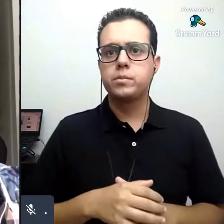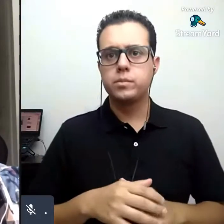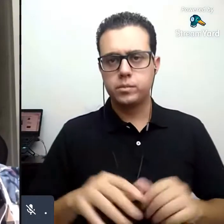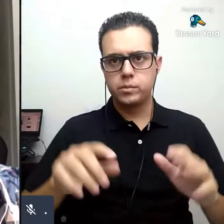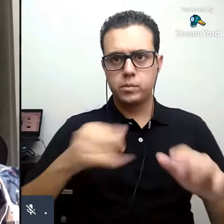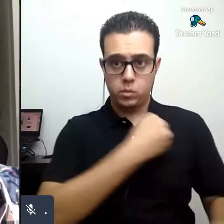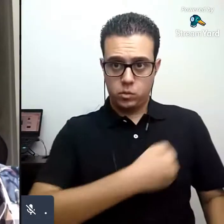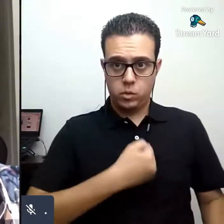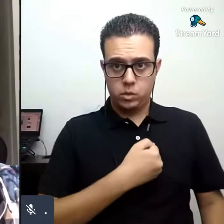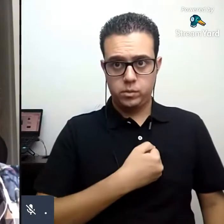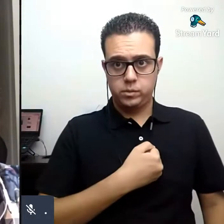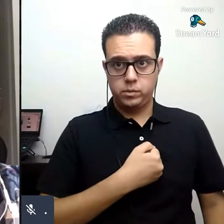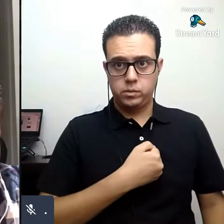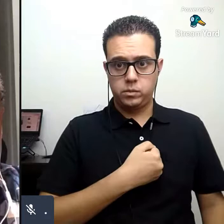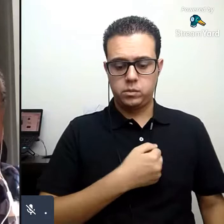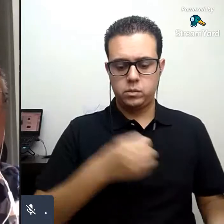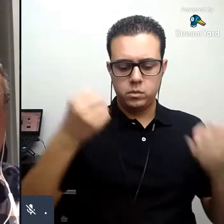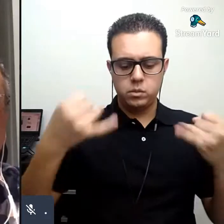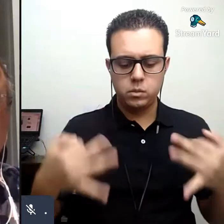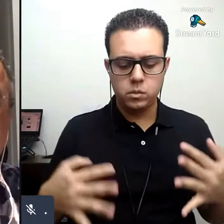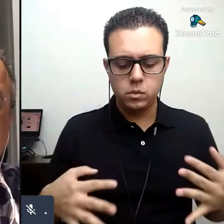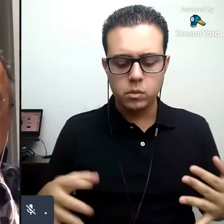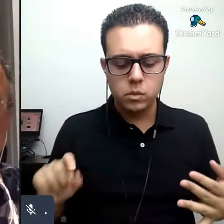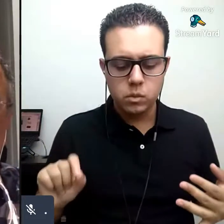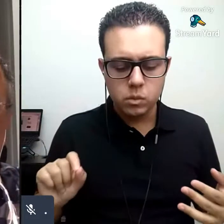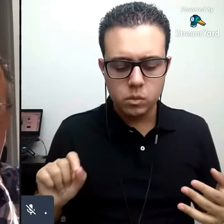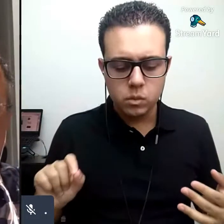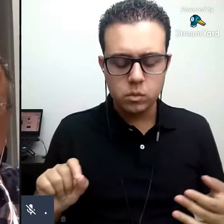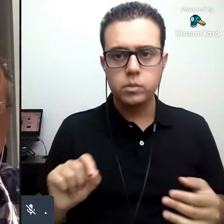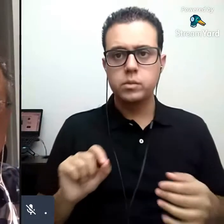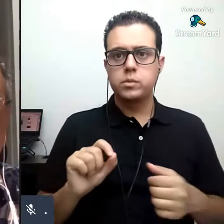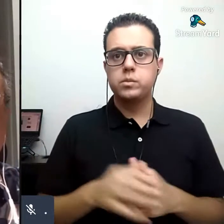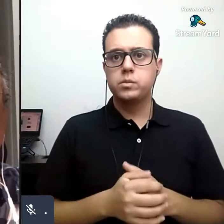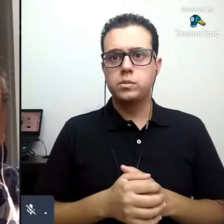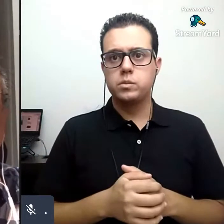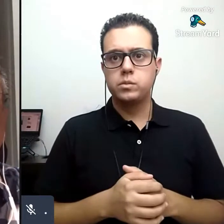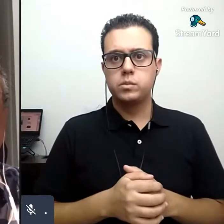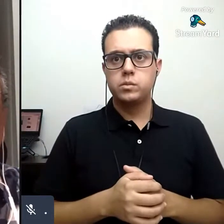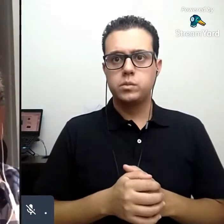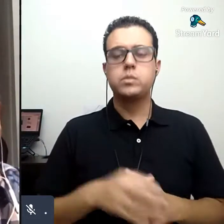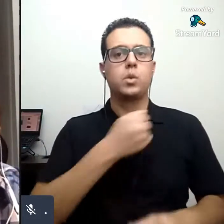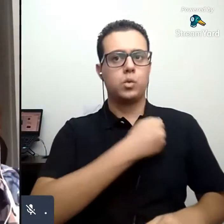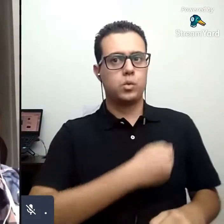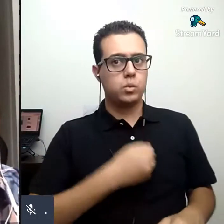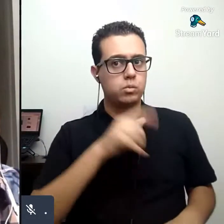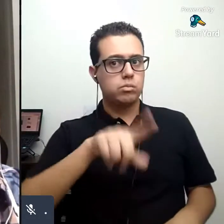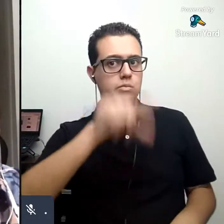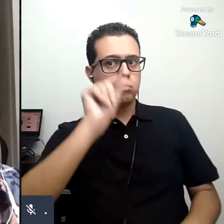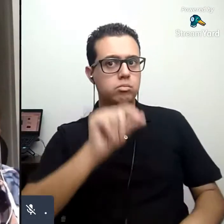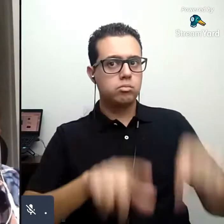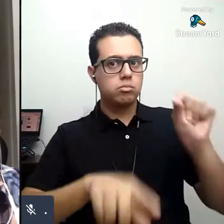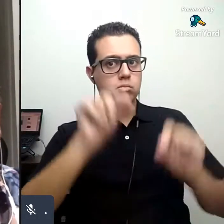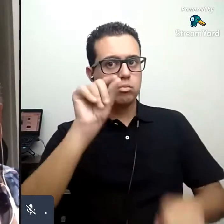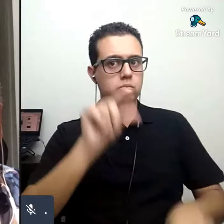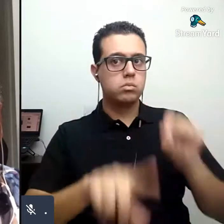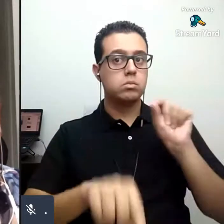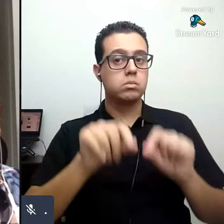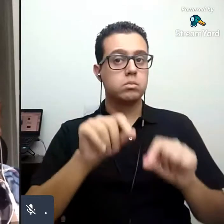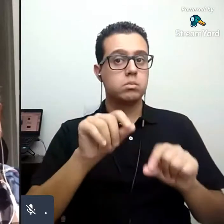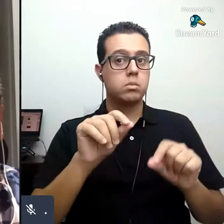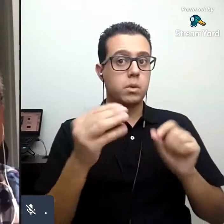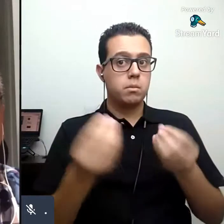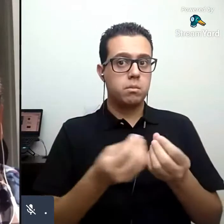final do seu evangelho que ele escolheu alguns milagres para que aqueles que